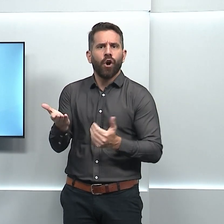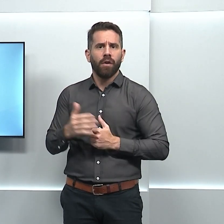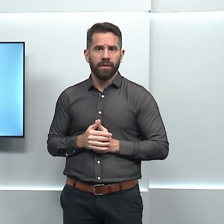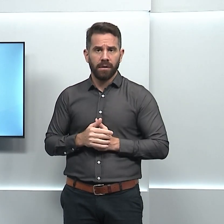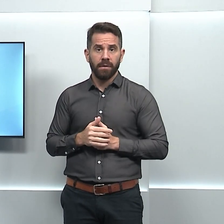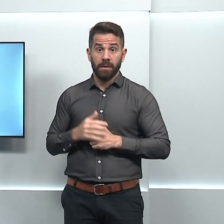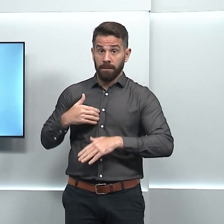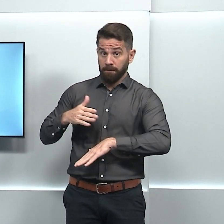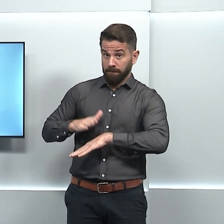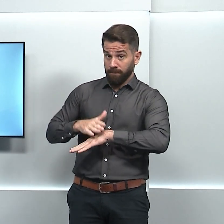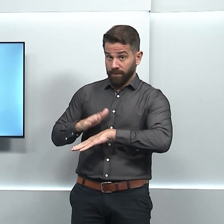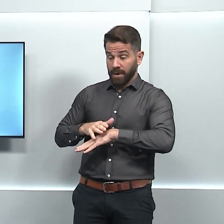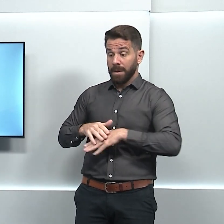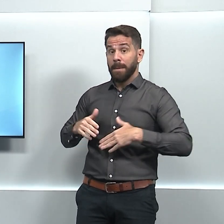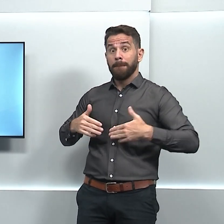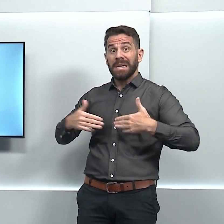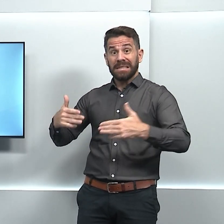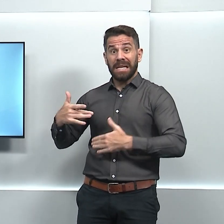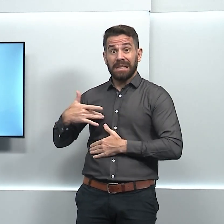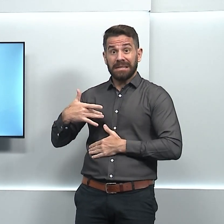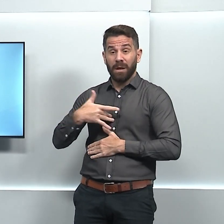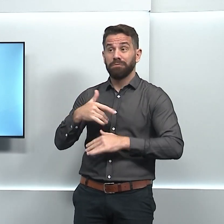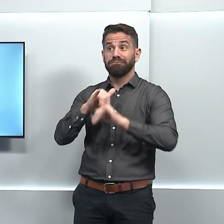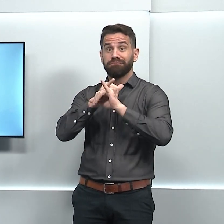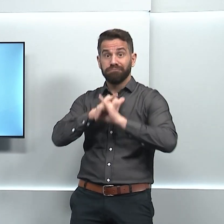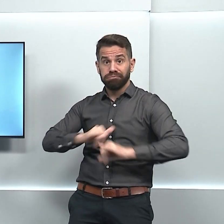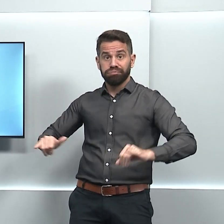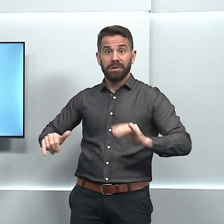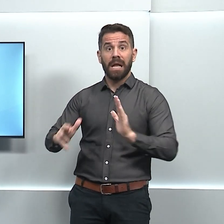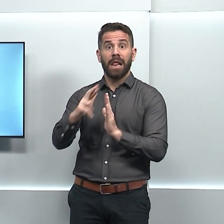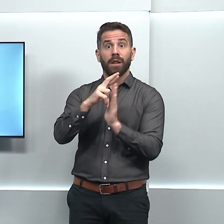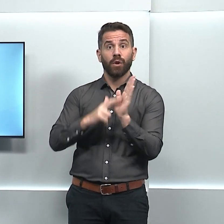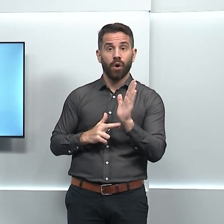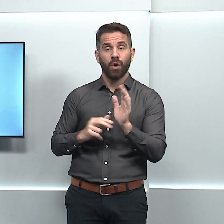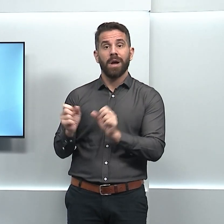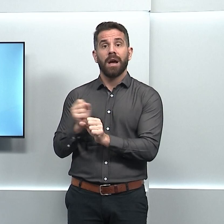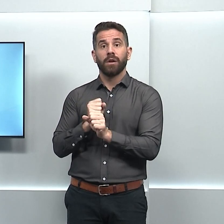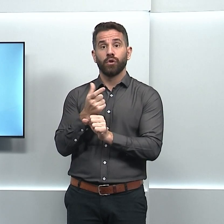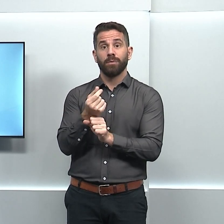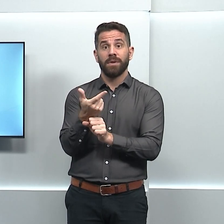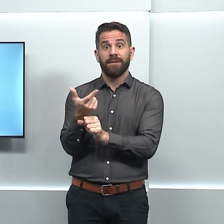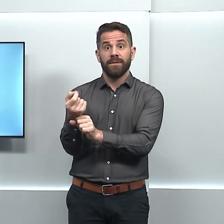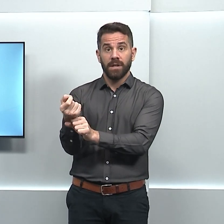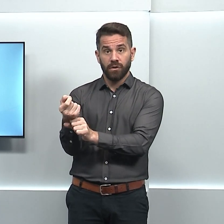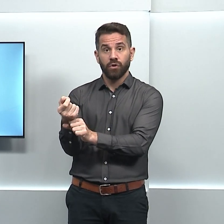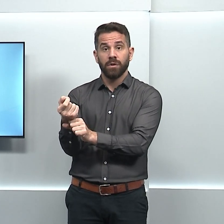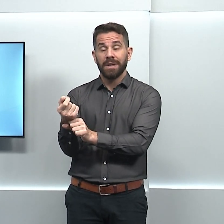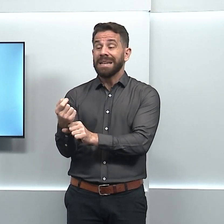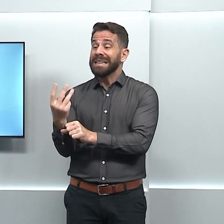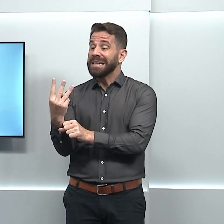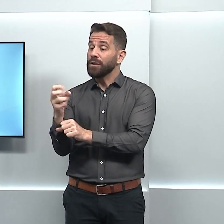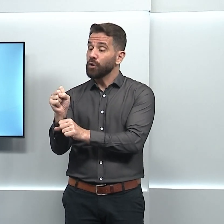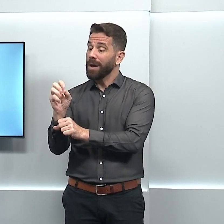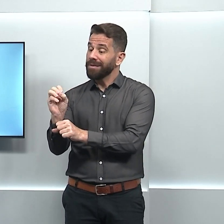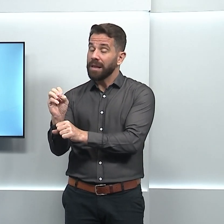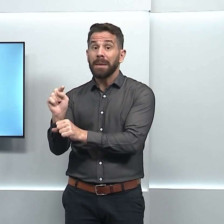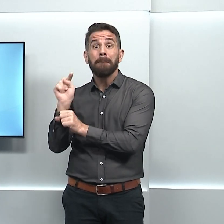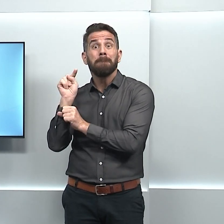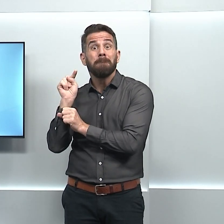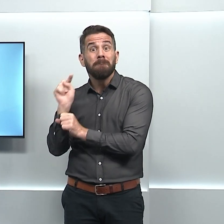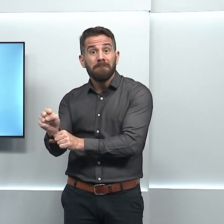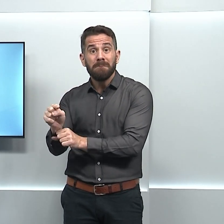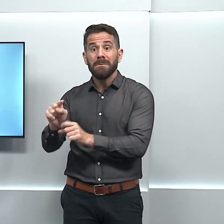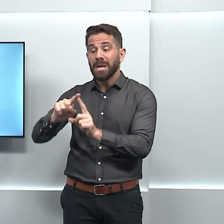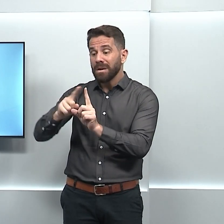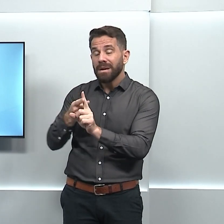em 2020, cerca de 380 mil partos foram de mães com